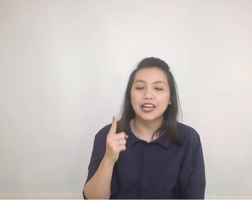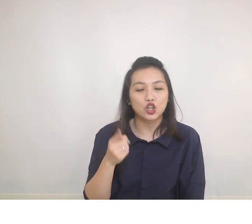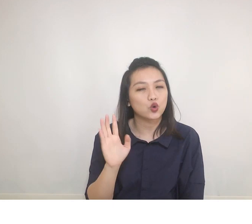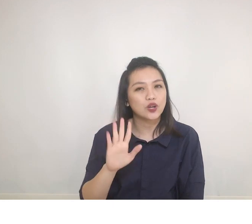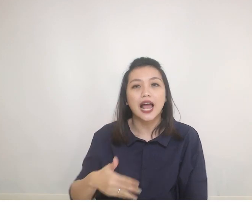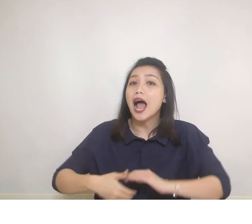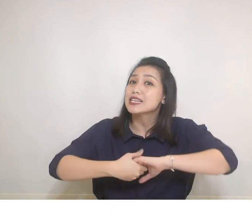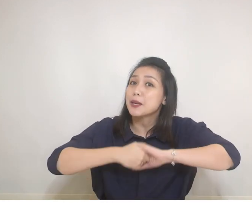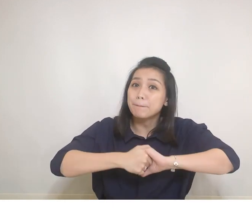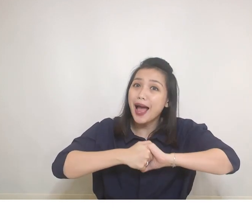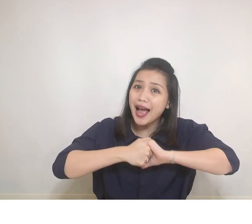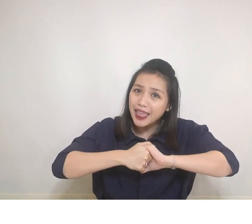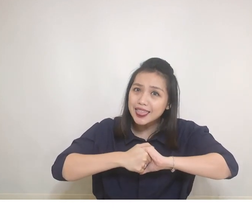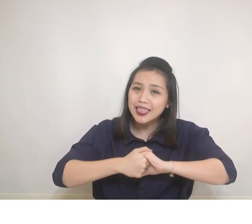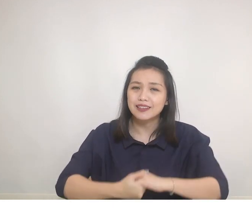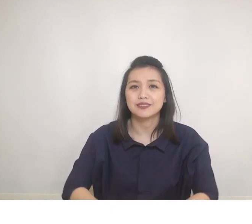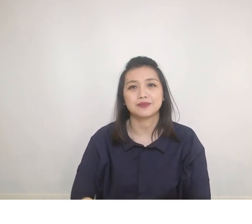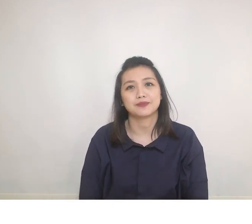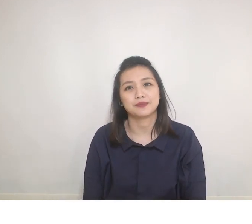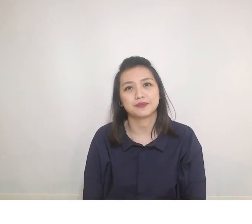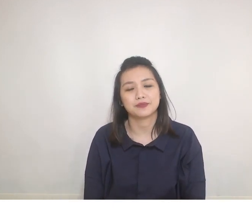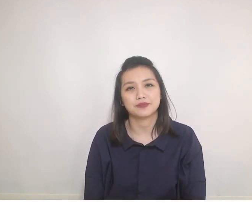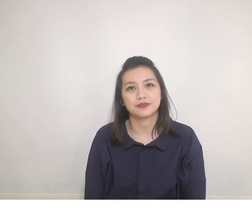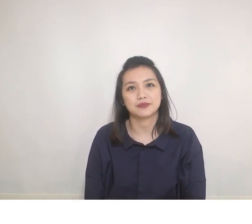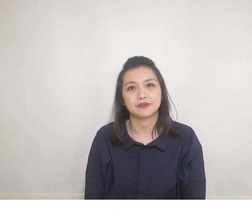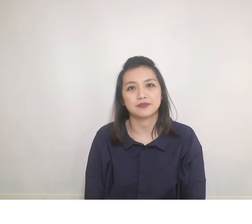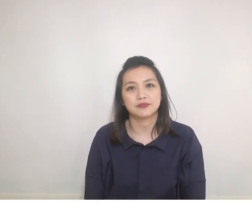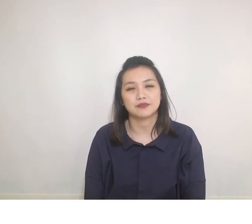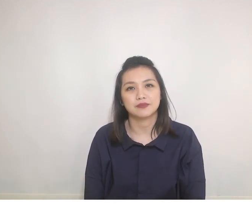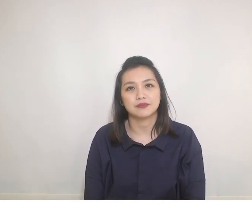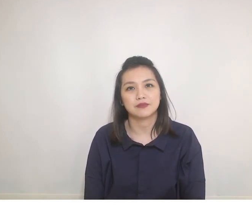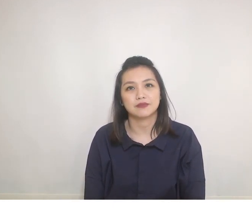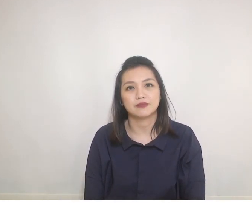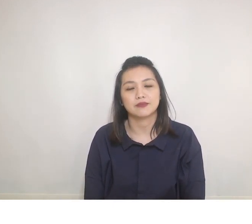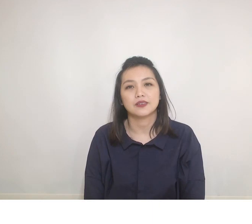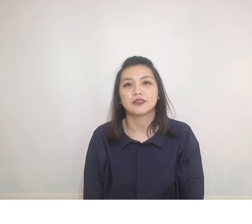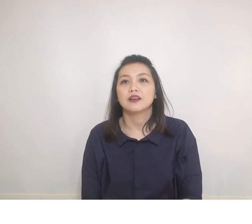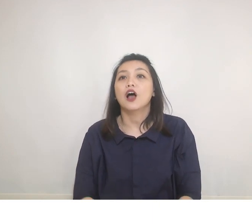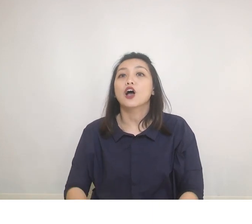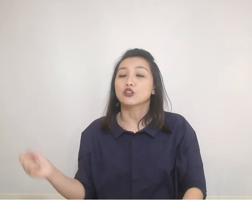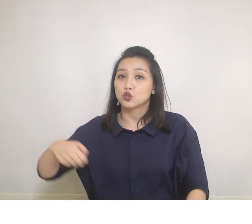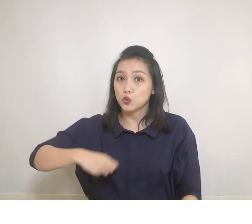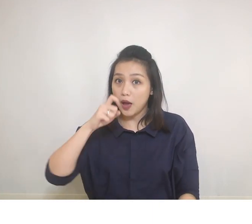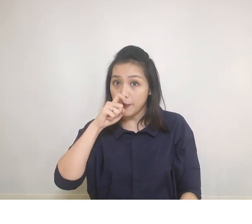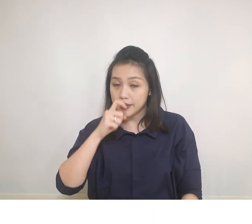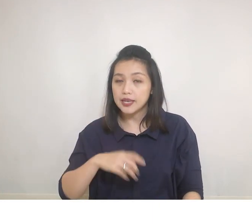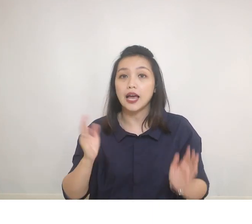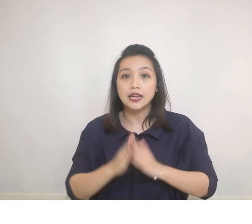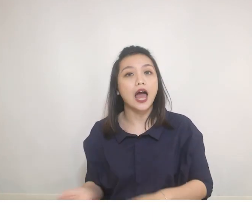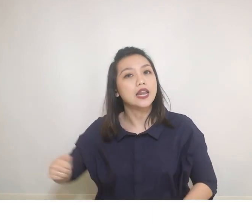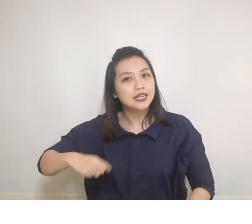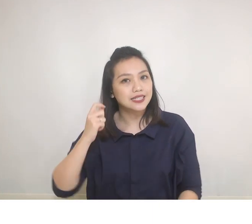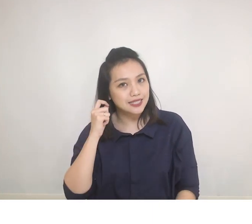untuk pingin sekali mendapatkan yang jauh lebih besar, uang yang lebih banyak itu supaya